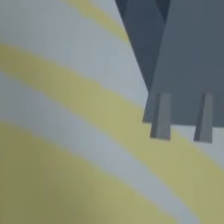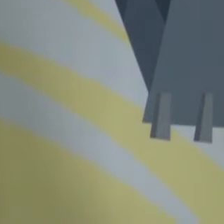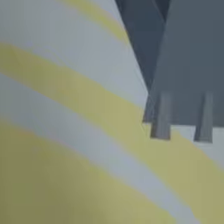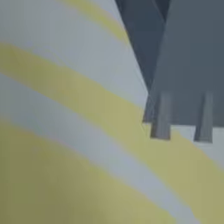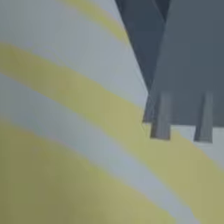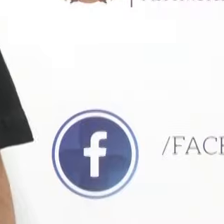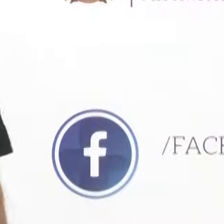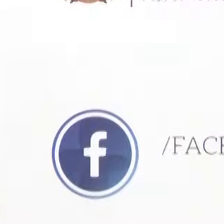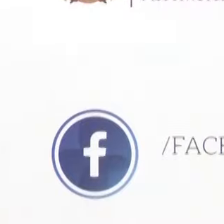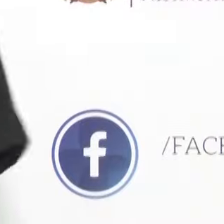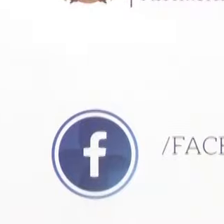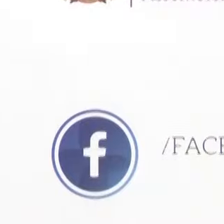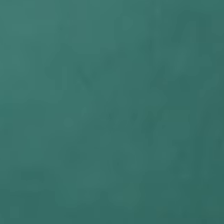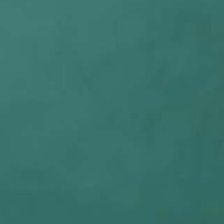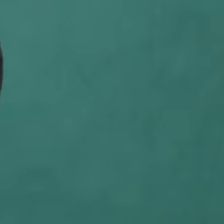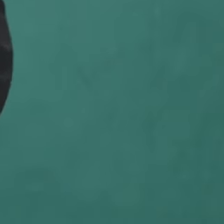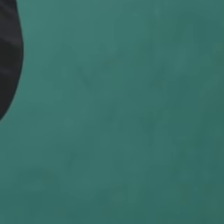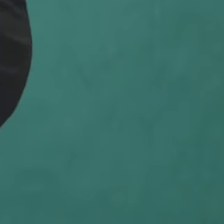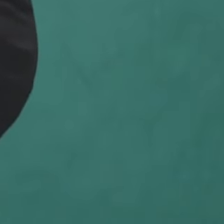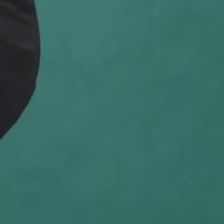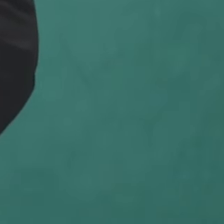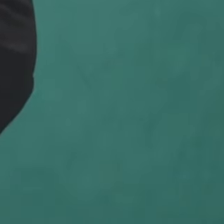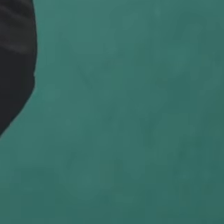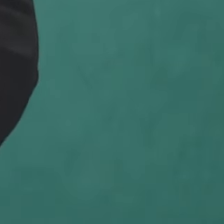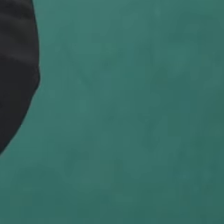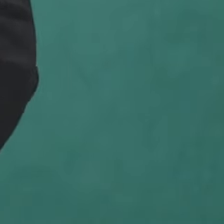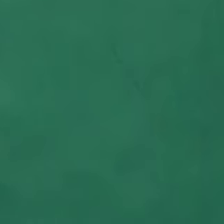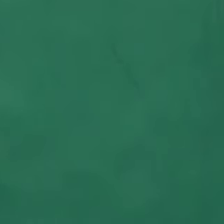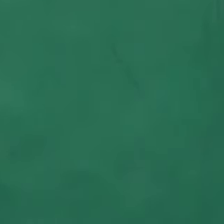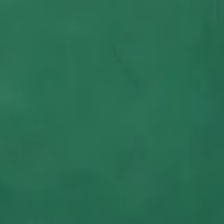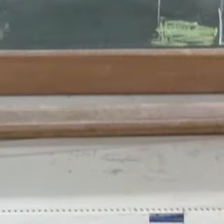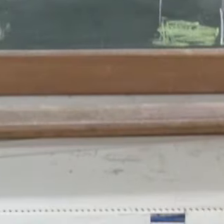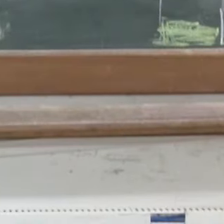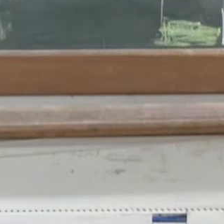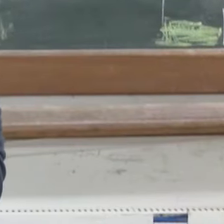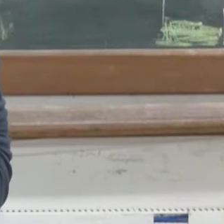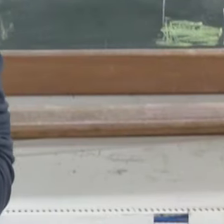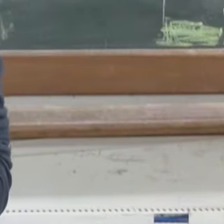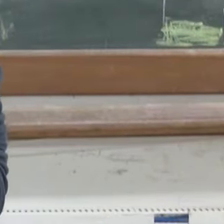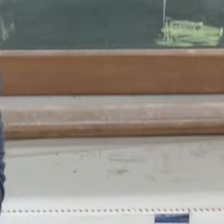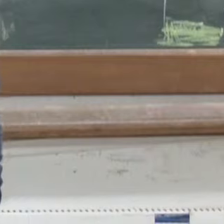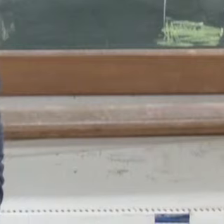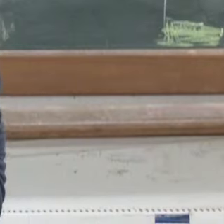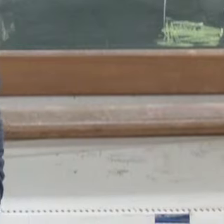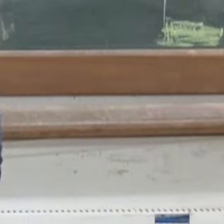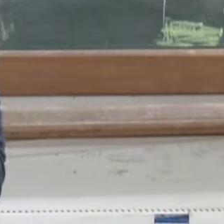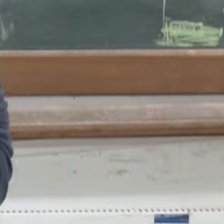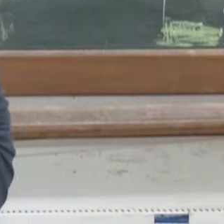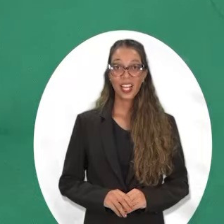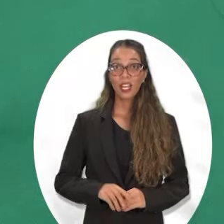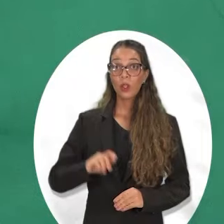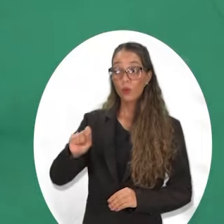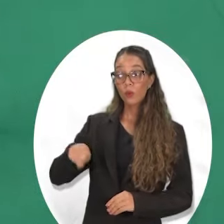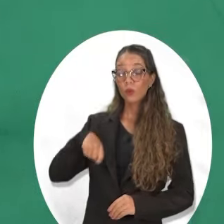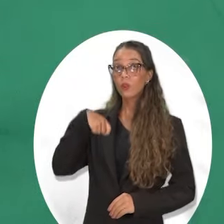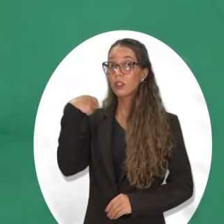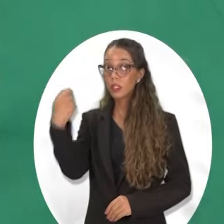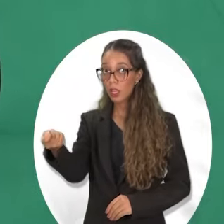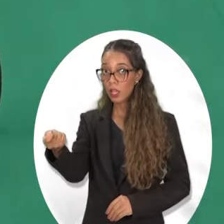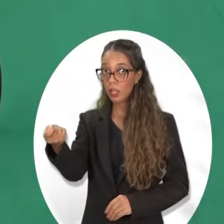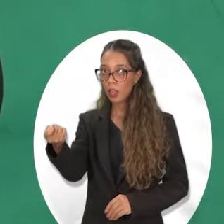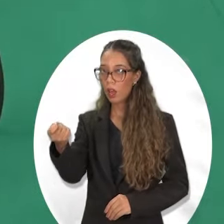Oi, meu nome é Jane. Meu sinal é cabelo de cola. Receber